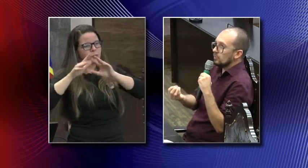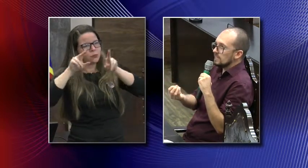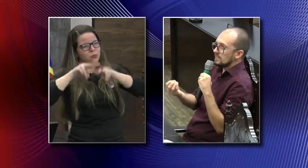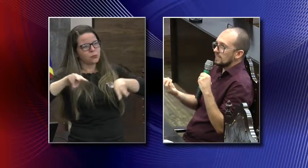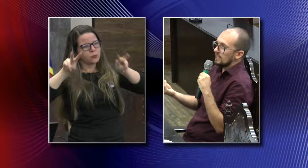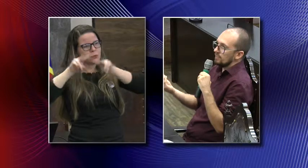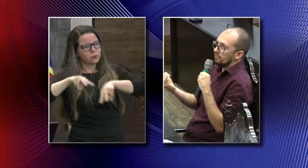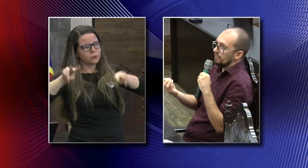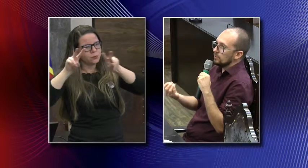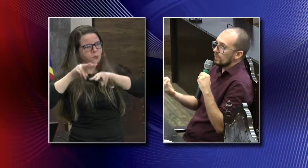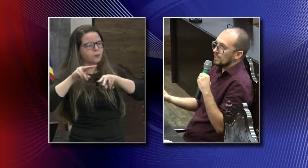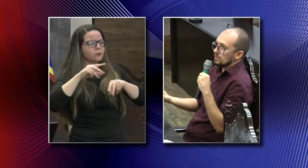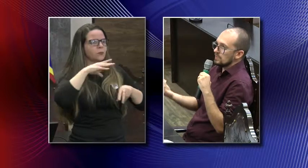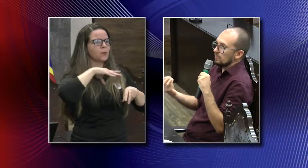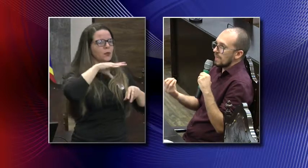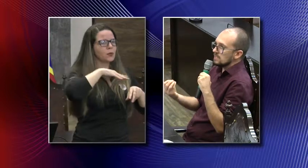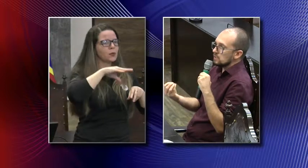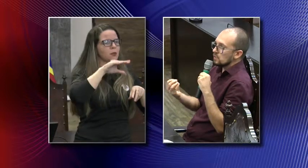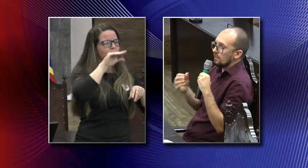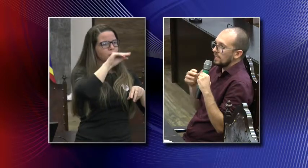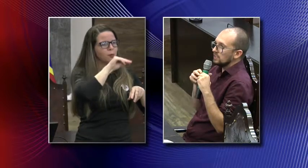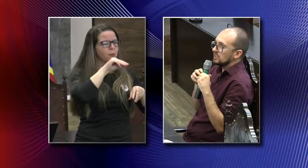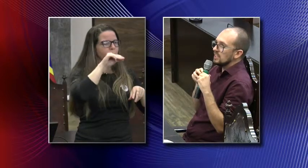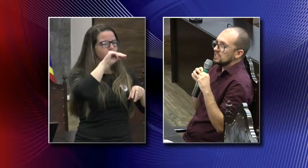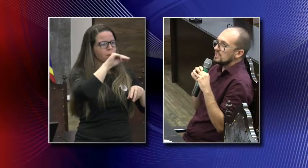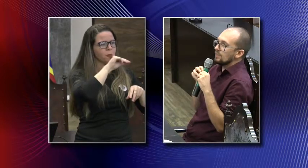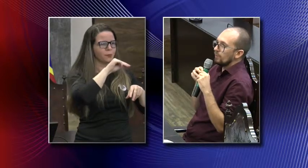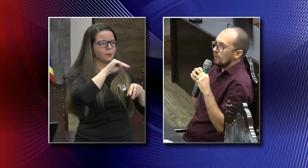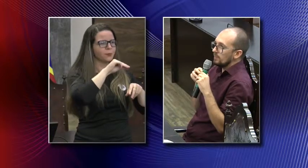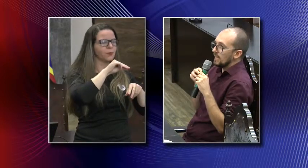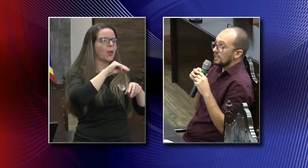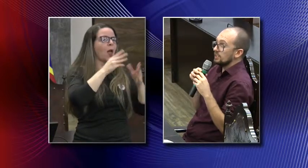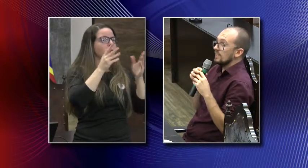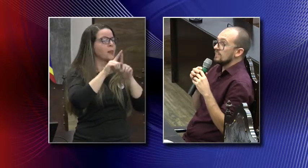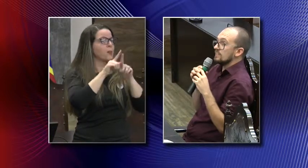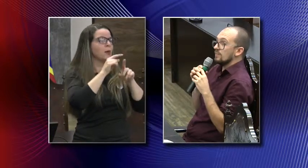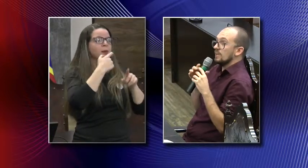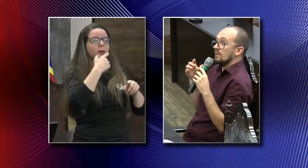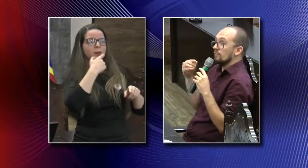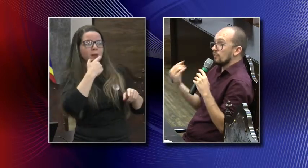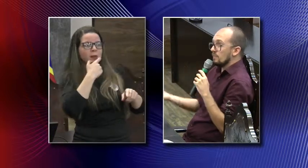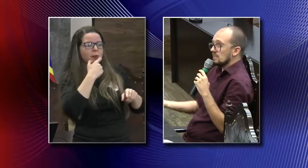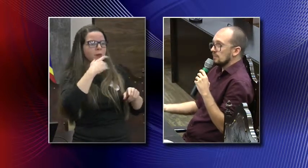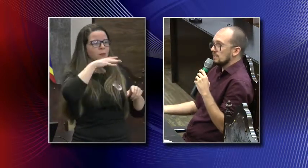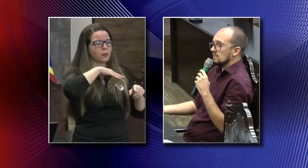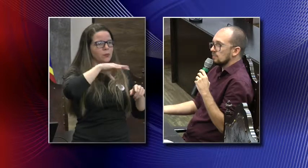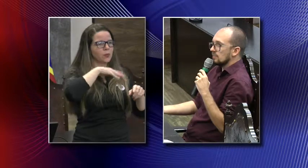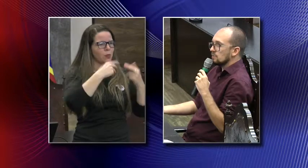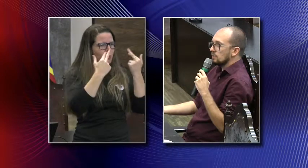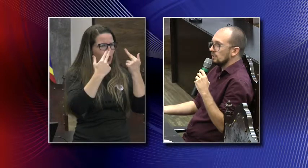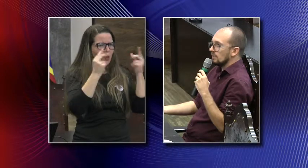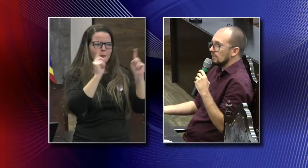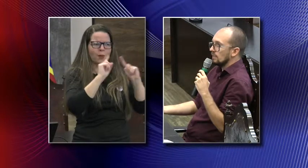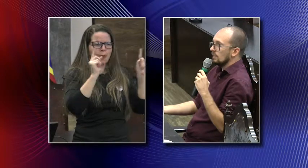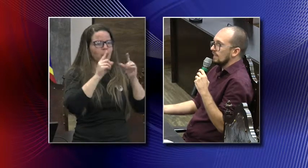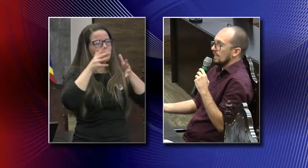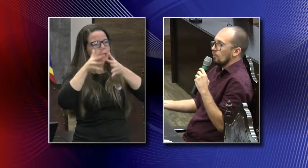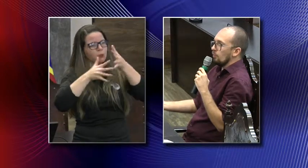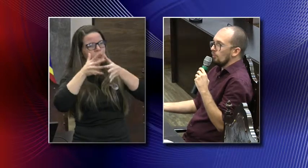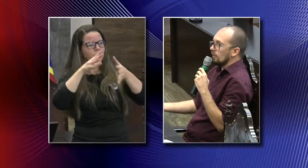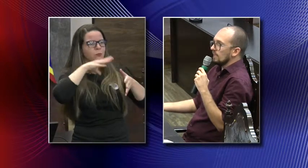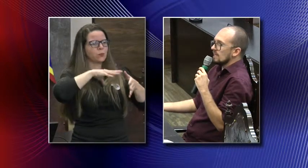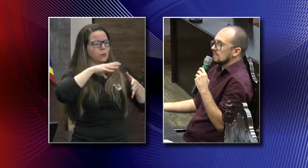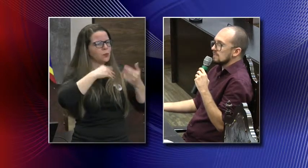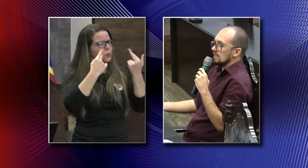de línguas aqui, envolvendo línguas, não basta somente descrever o ambiente, tem que descrever a informação que está sendo transmitida.